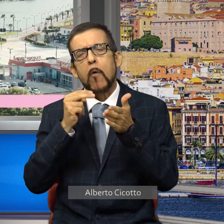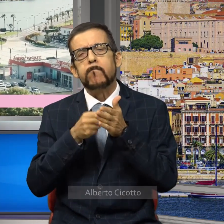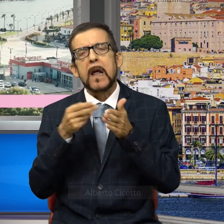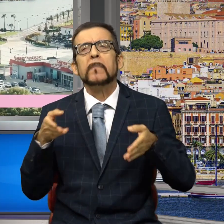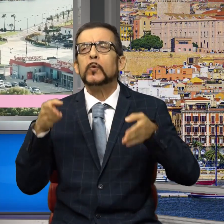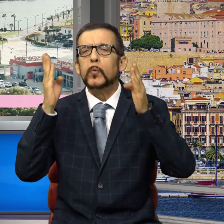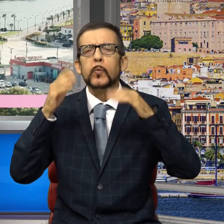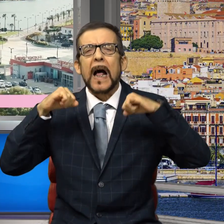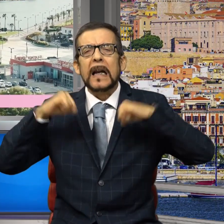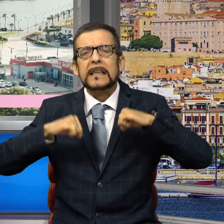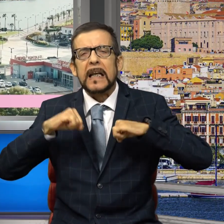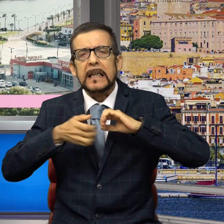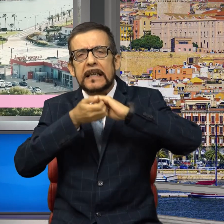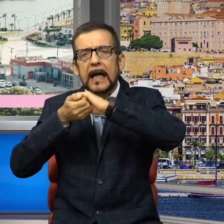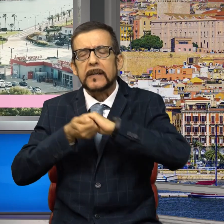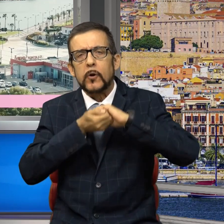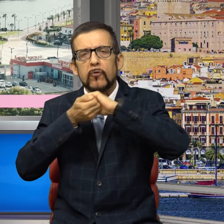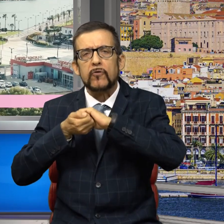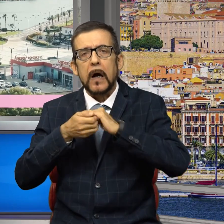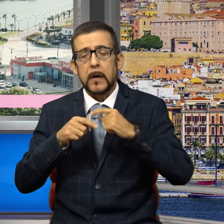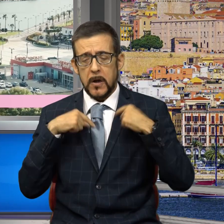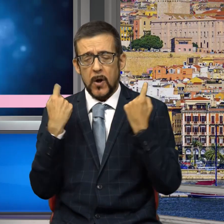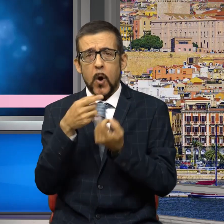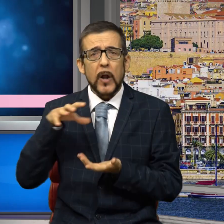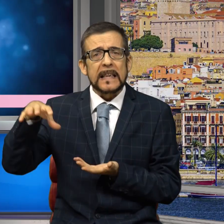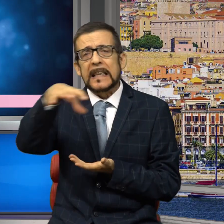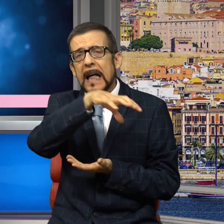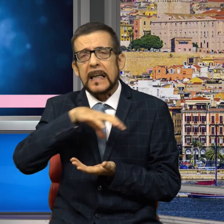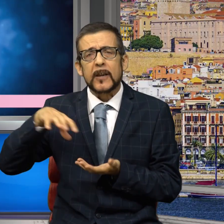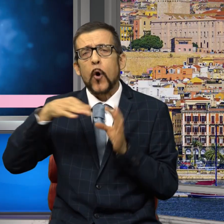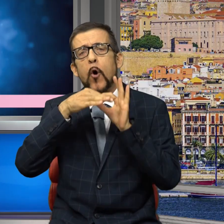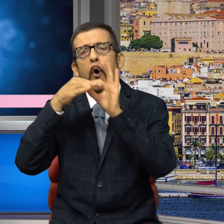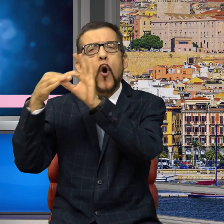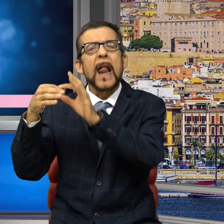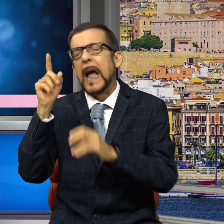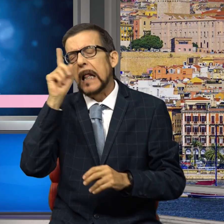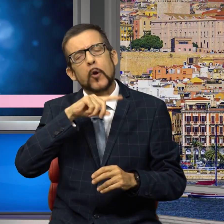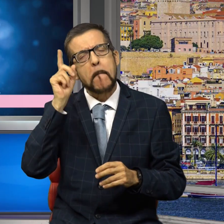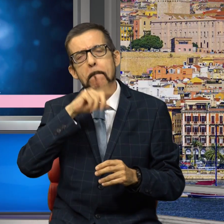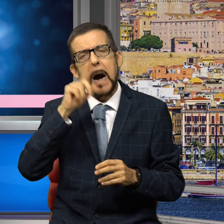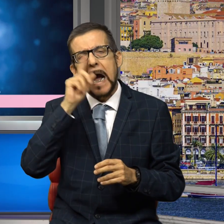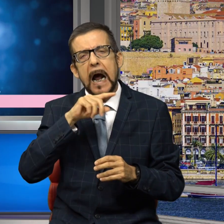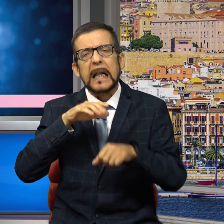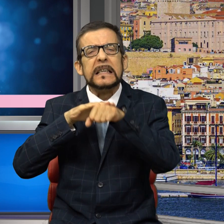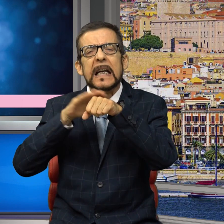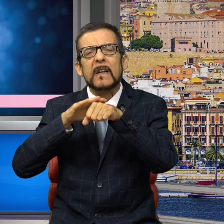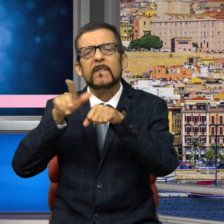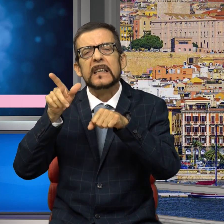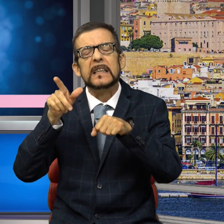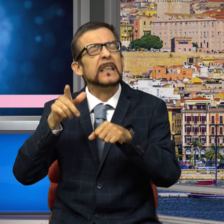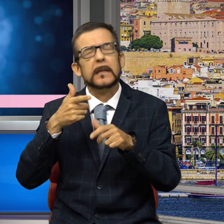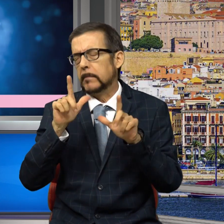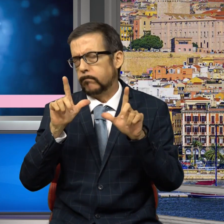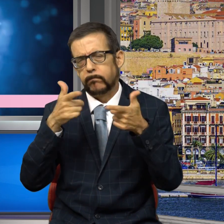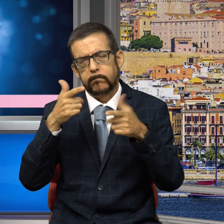e sociali. Il nostro territorio non è ben collegato e i servizi essenziali sono pressoché inesistenti, elementi questi